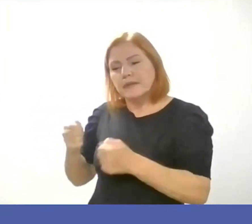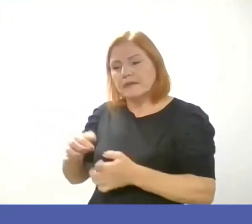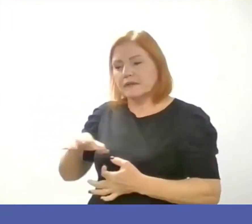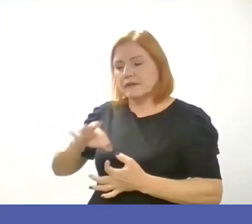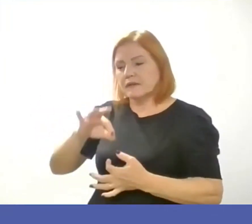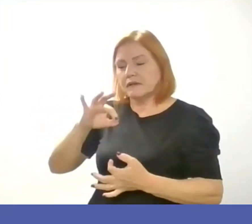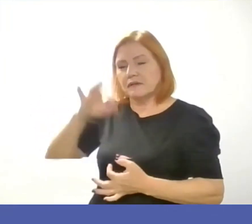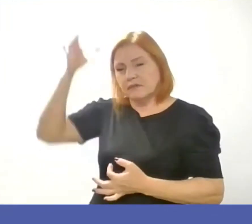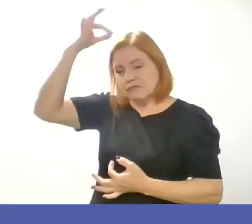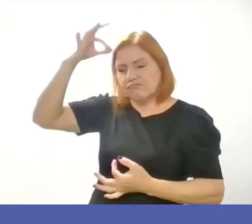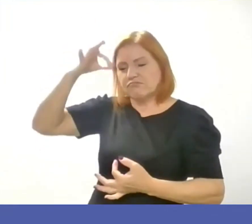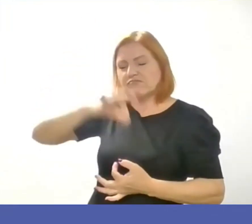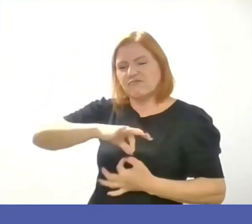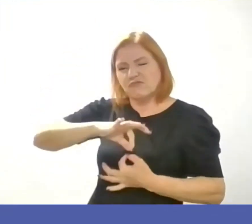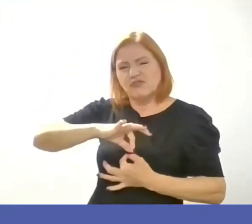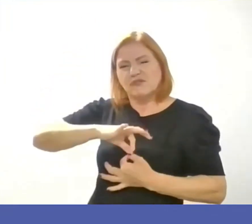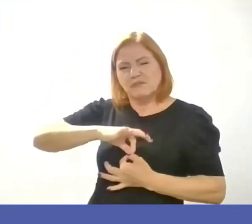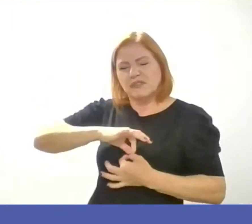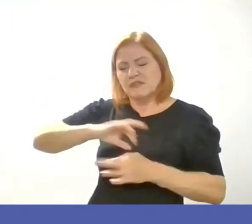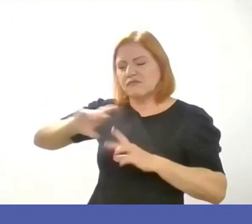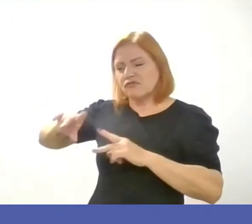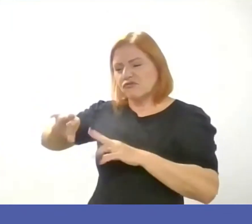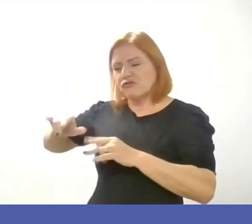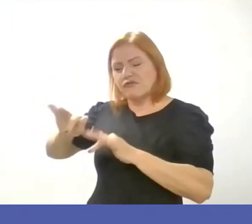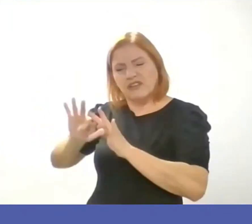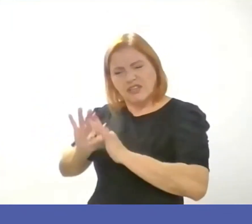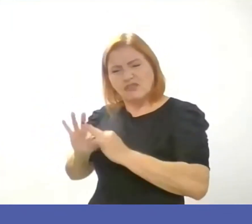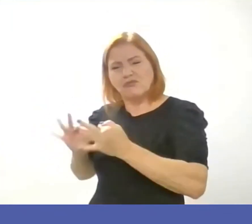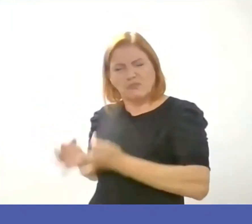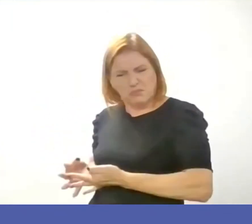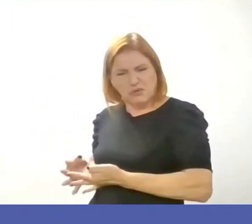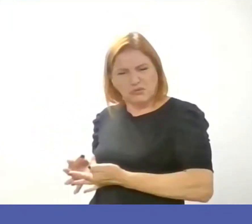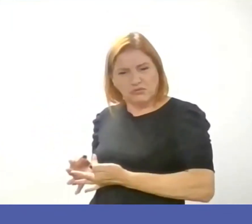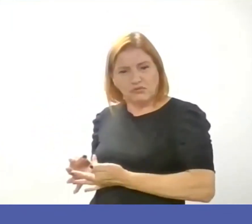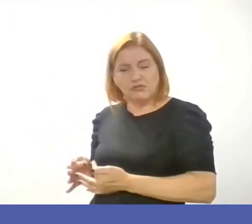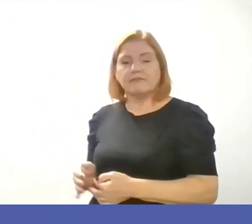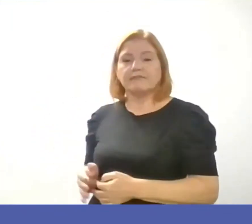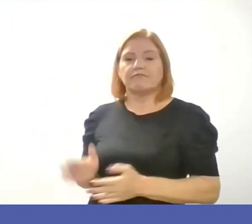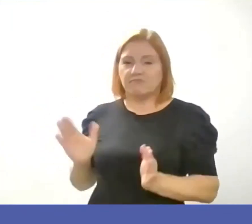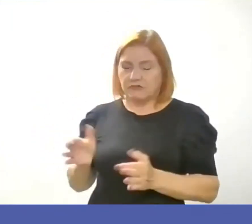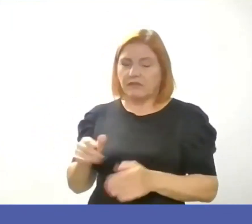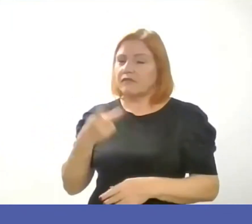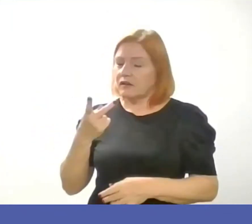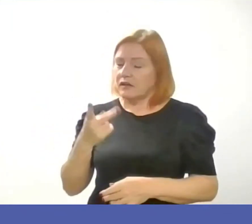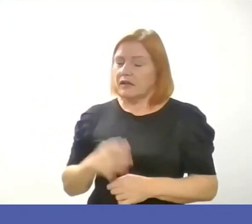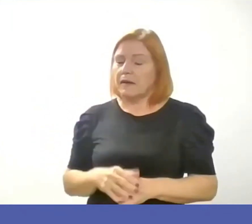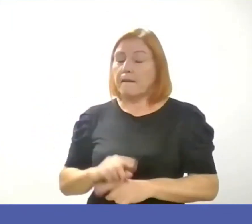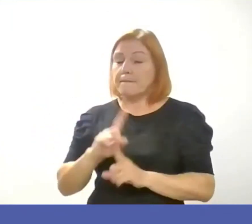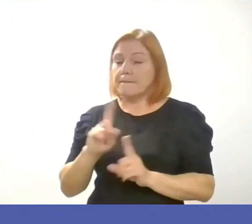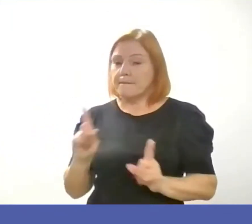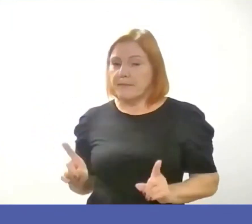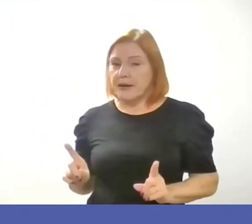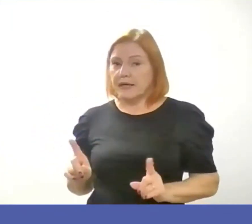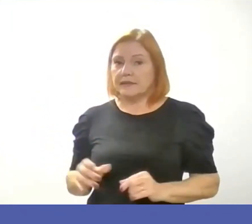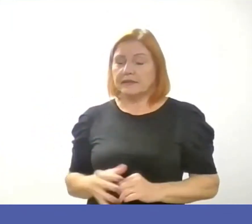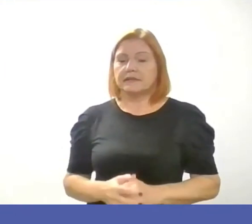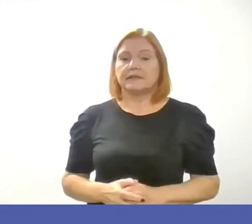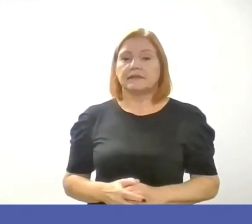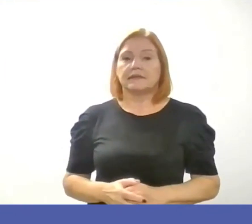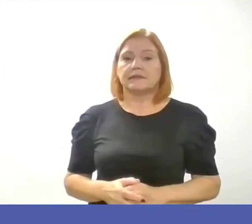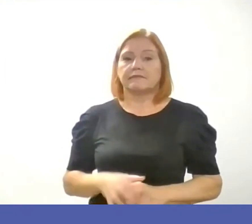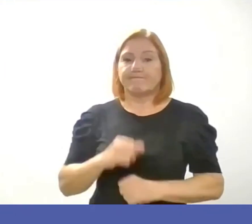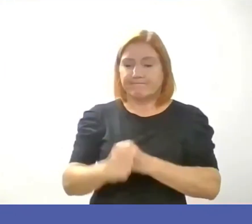Humilde, já disse, mas irmãos, eu venho, pelo menos 2 anos depois da